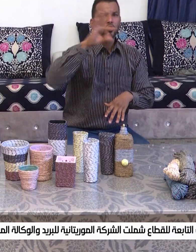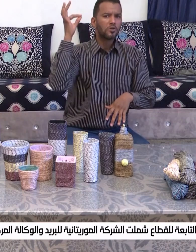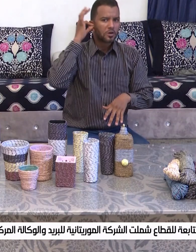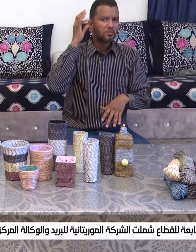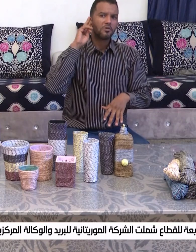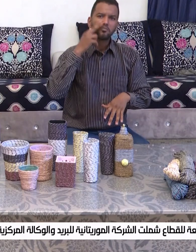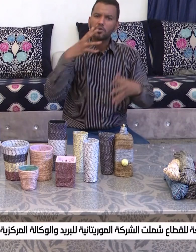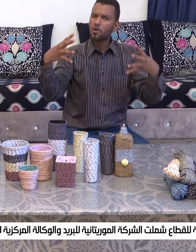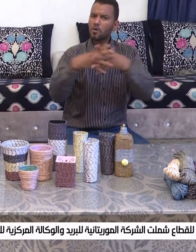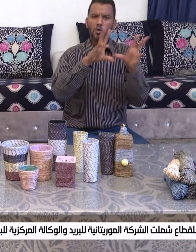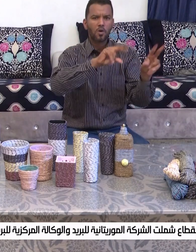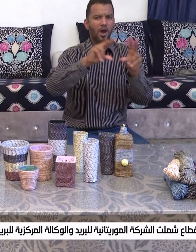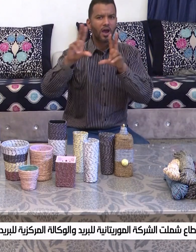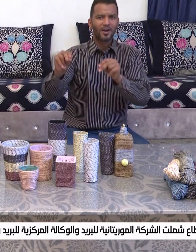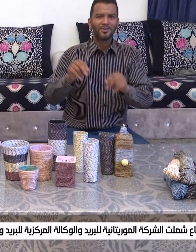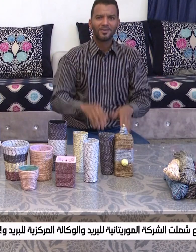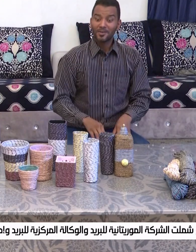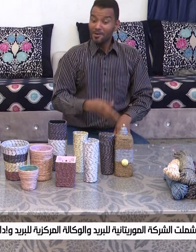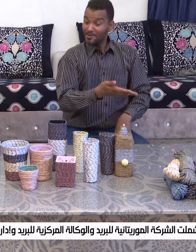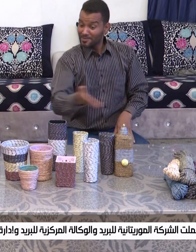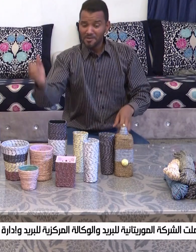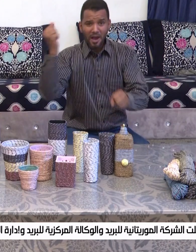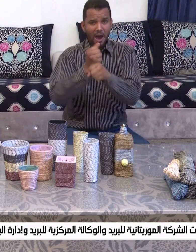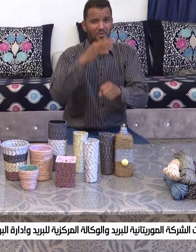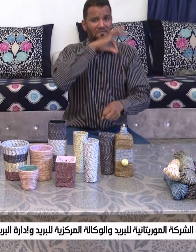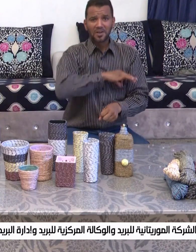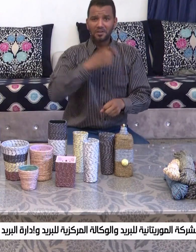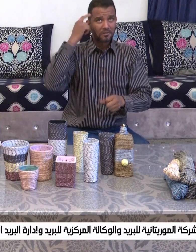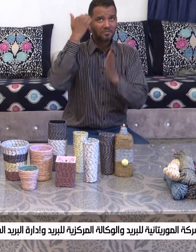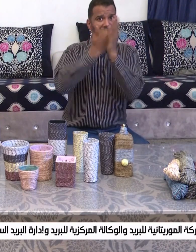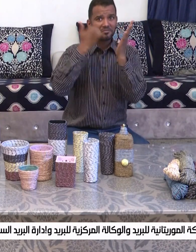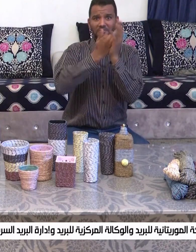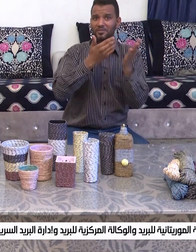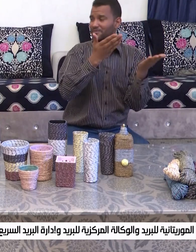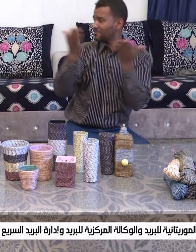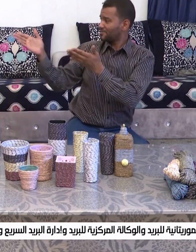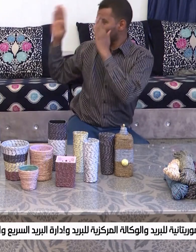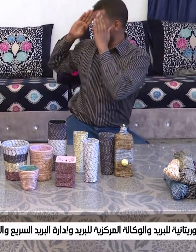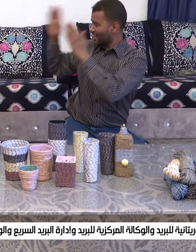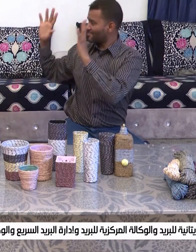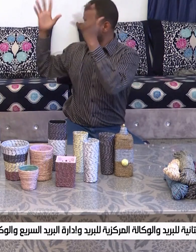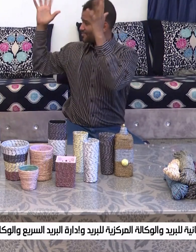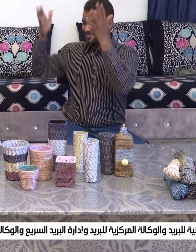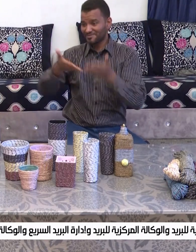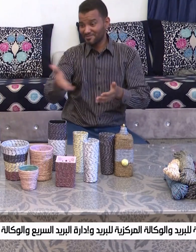وقد استطاعت خدي أن تقوم بكل هذا العمل بمجهودها الخاص، فشكرا جزيلا